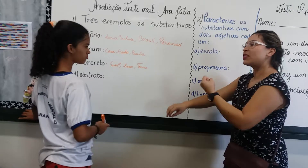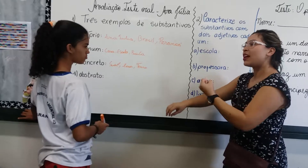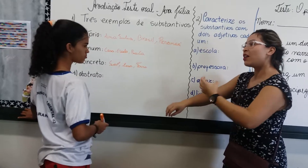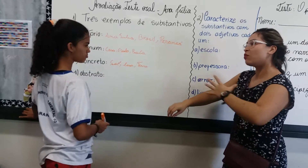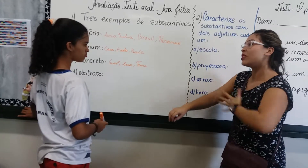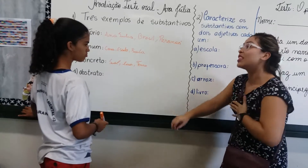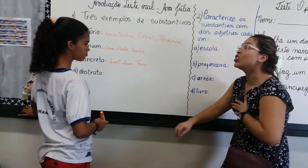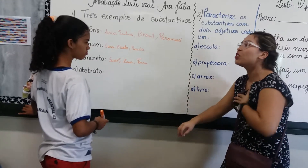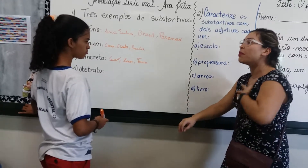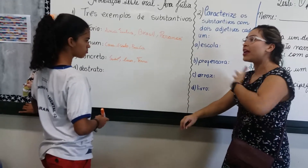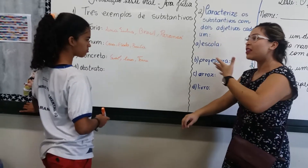Emoção, sentimento.